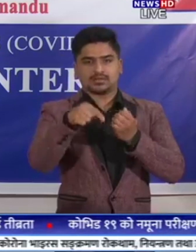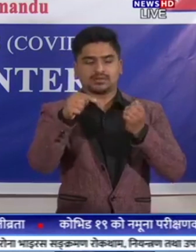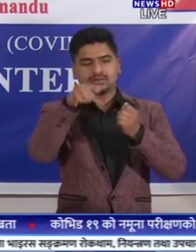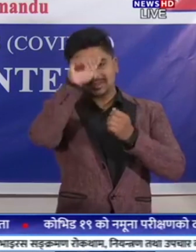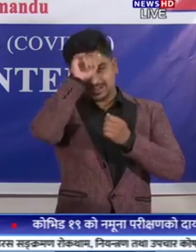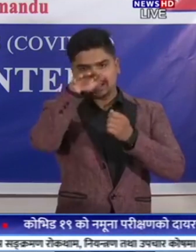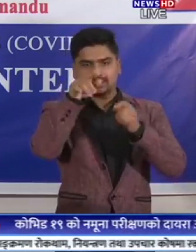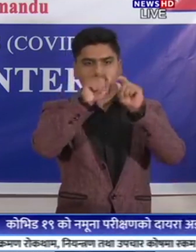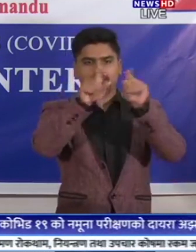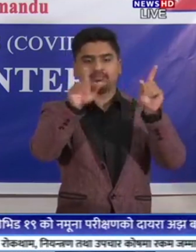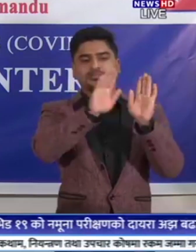अप्डेट चाहीं मा अंतिगर्शू धन्यवाद